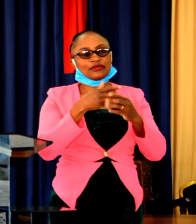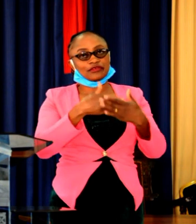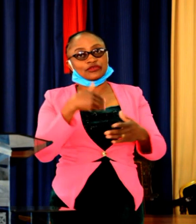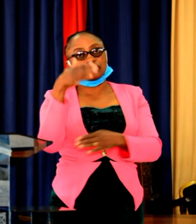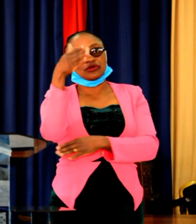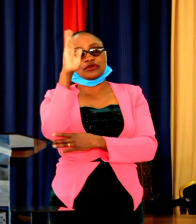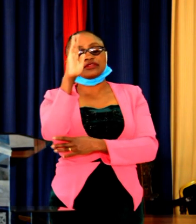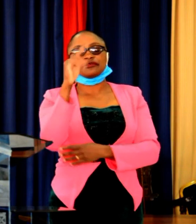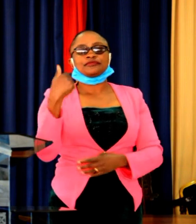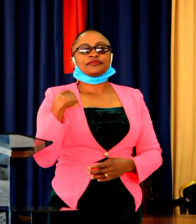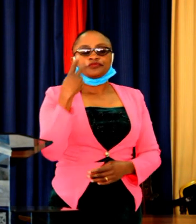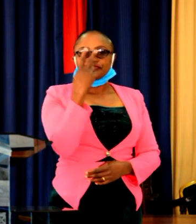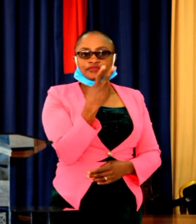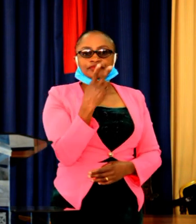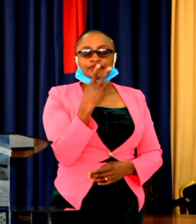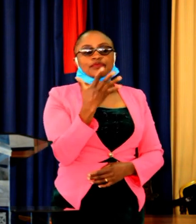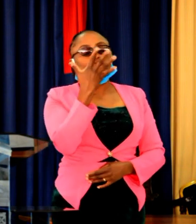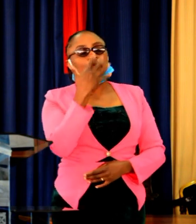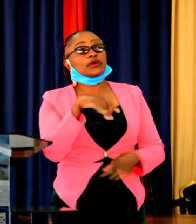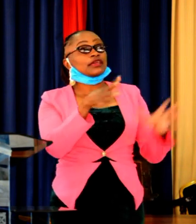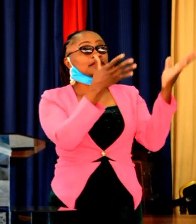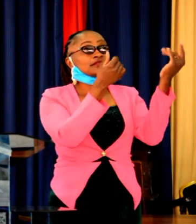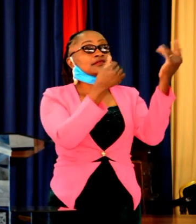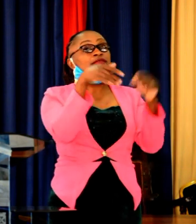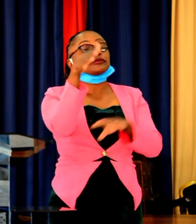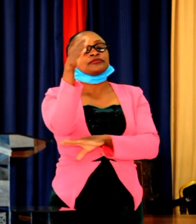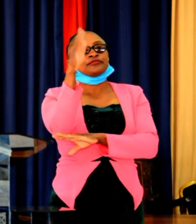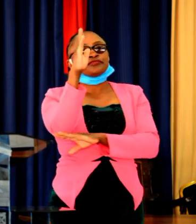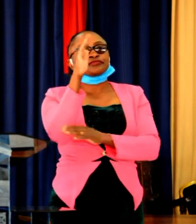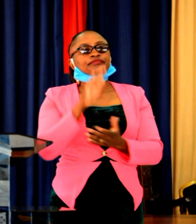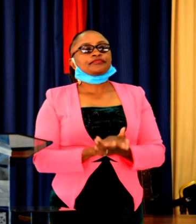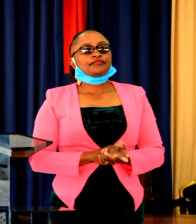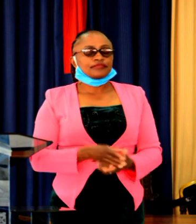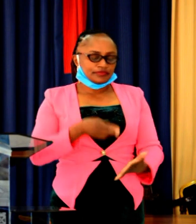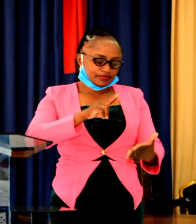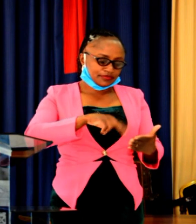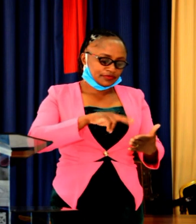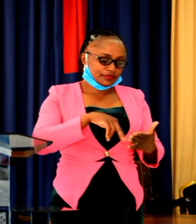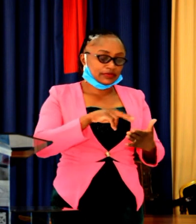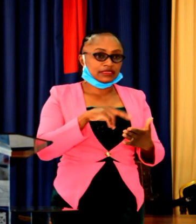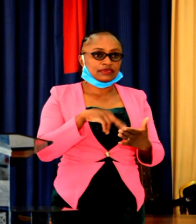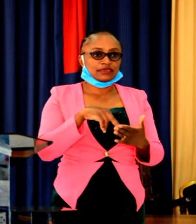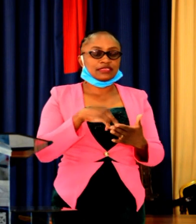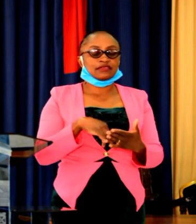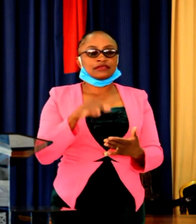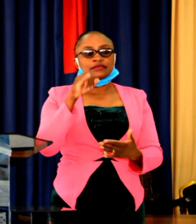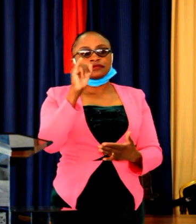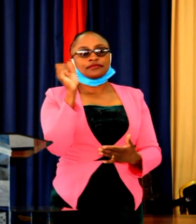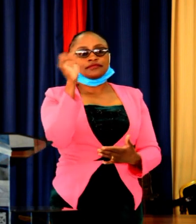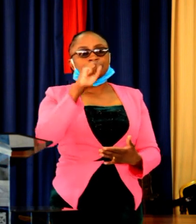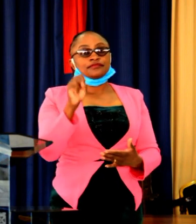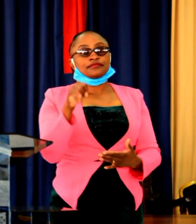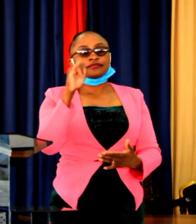pili, kwa nini tumtumainie Mungu? Maandiko katika Isaia 58 mstari wa 8 unasema